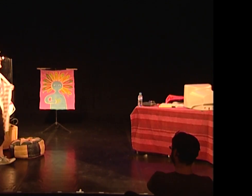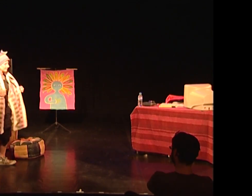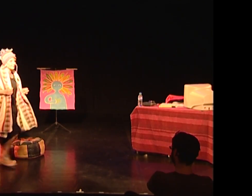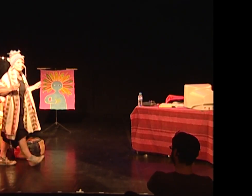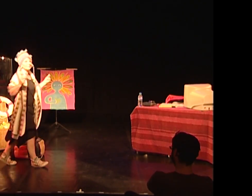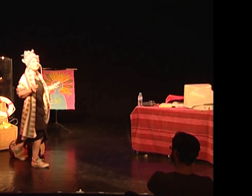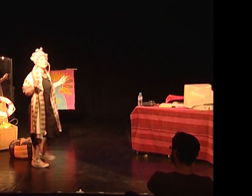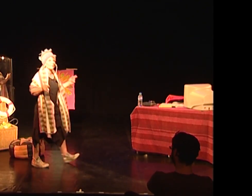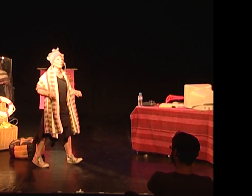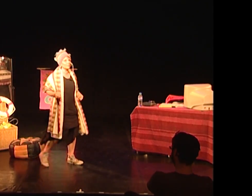soi, en fait.